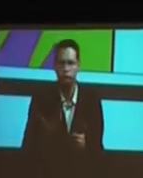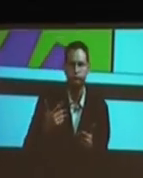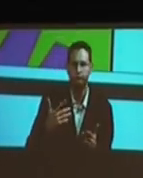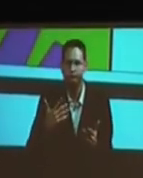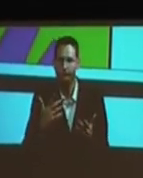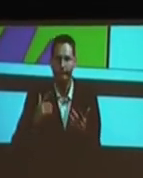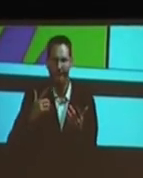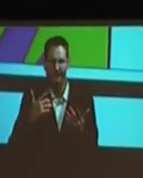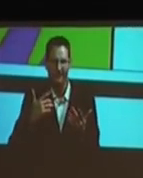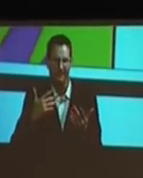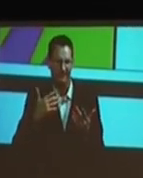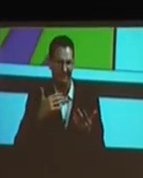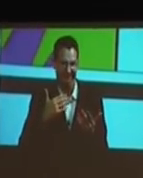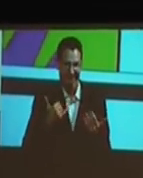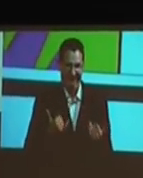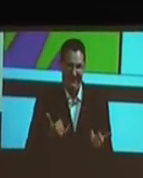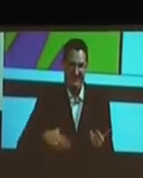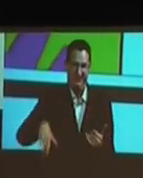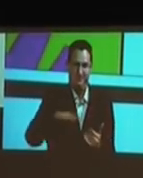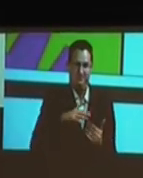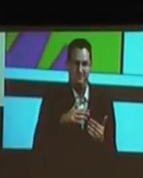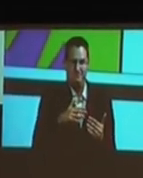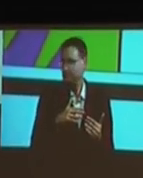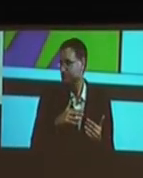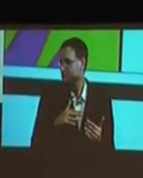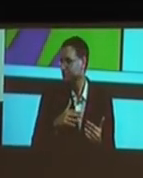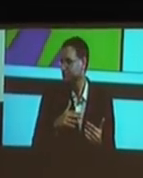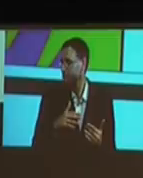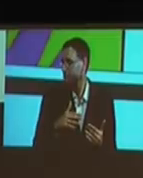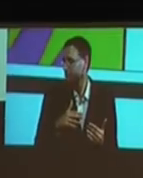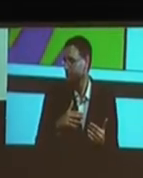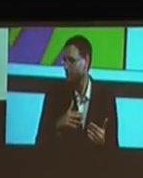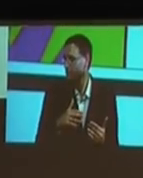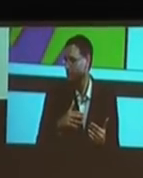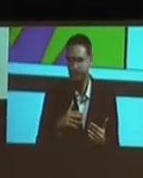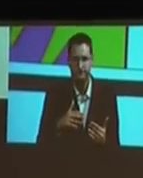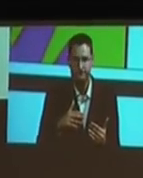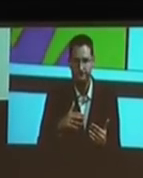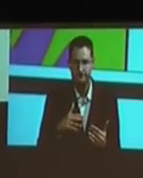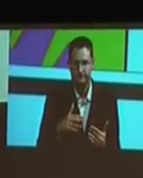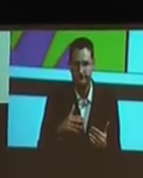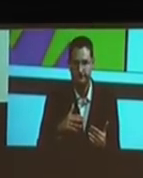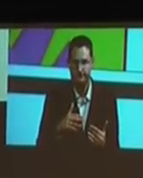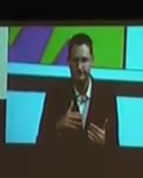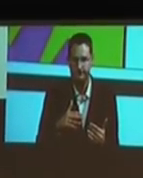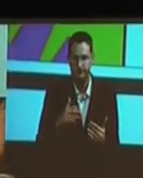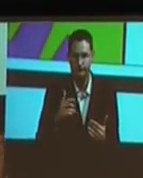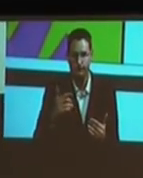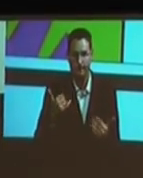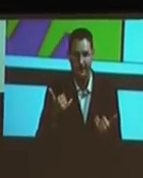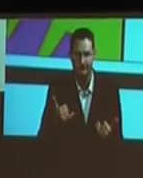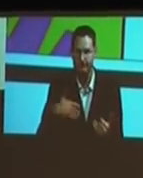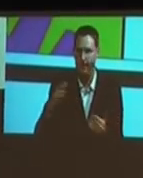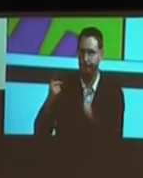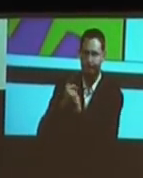banales Beispiel ist die Kompetenz im Zusammenhang mit dem Fingeralphabet. Das war früher überhaupt nicht weit verbreitet. Inzwischen ist es aber überhaupt kein Problem